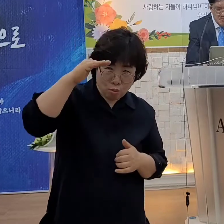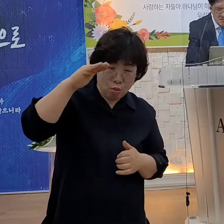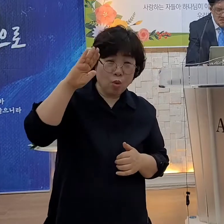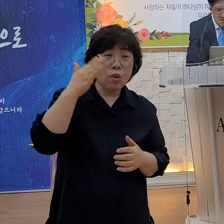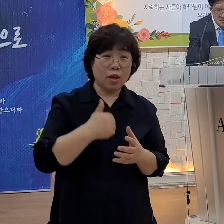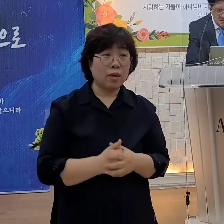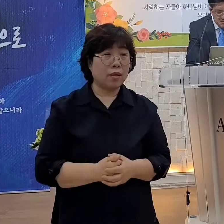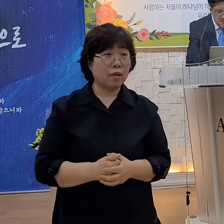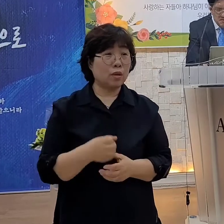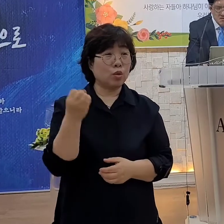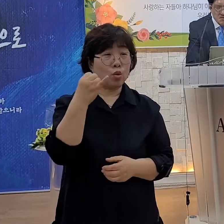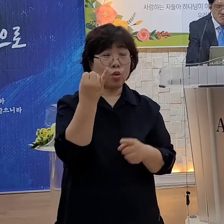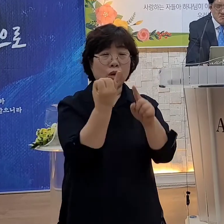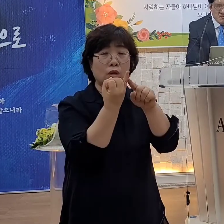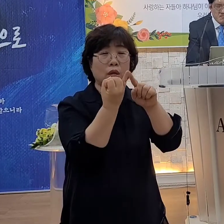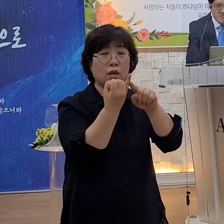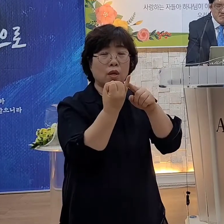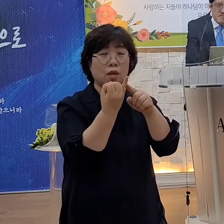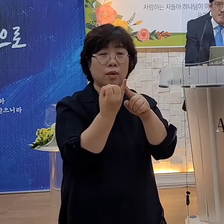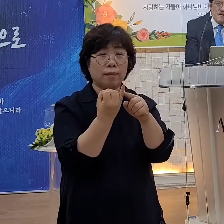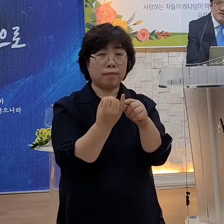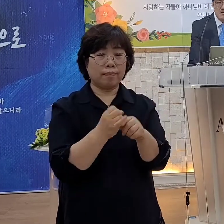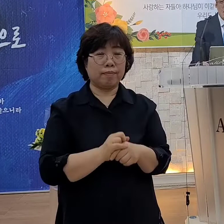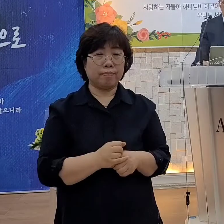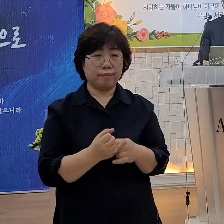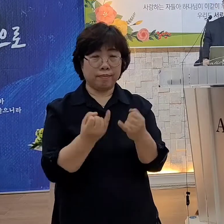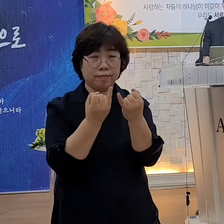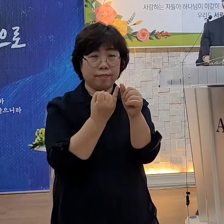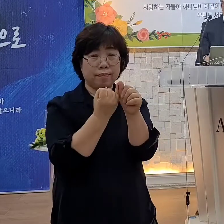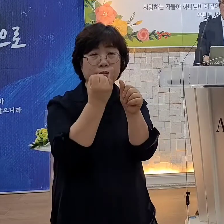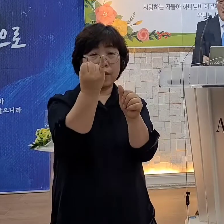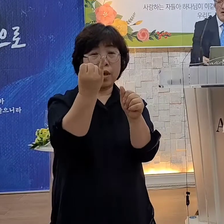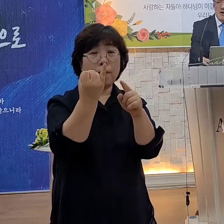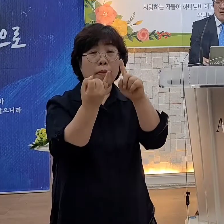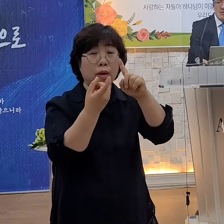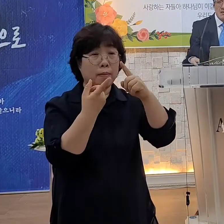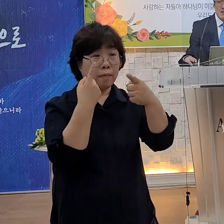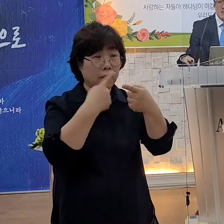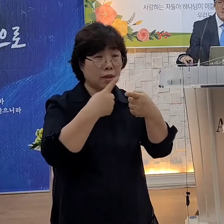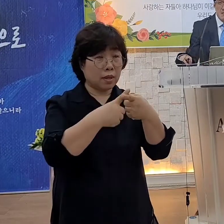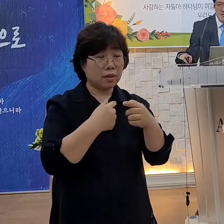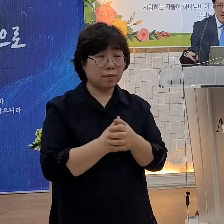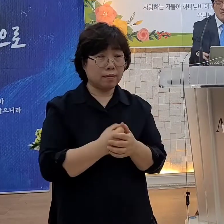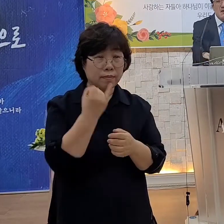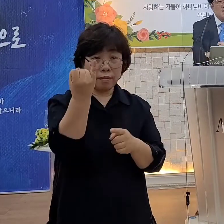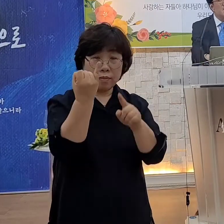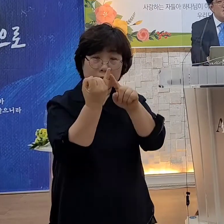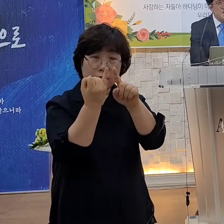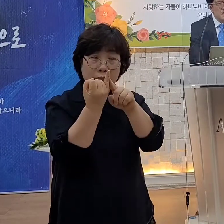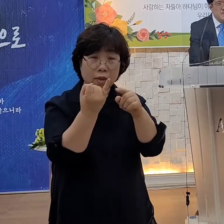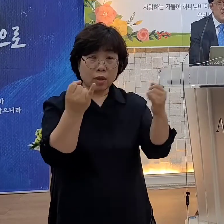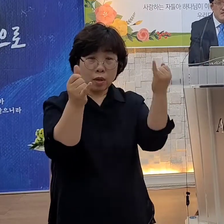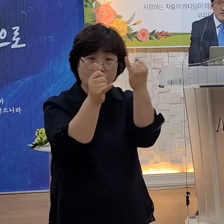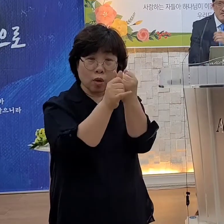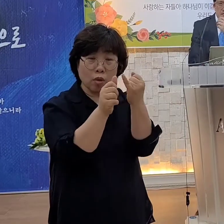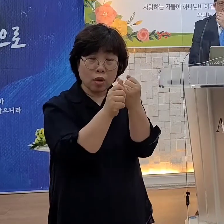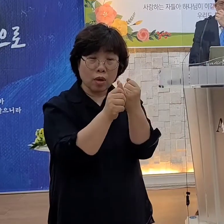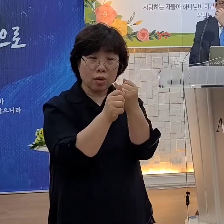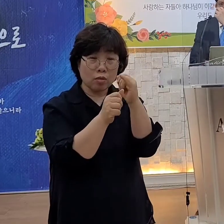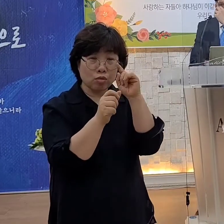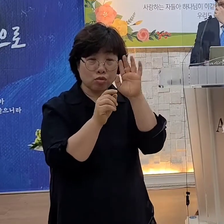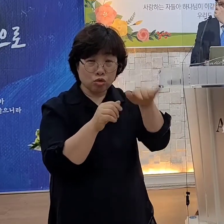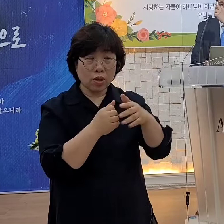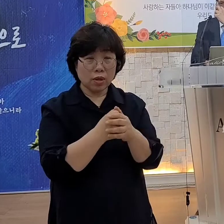그런가 하면 여자도 마찬가지예요. 여러분 아내가 이렇게 결혼하자 여자가 결혼하지 않습니까?